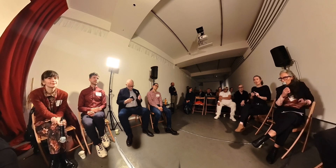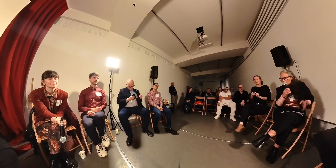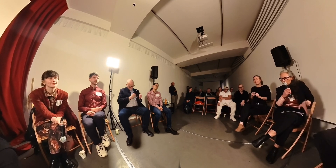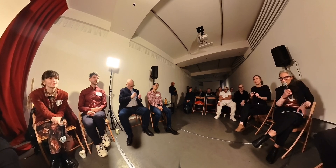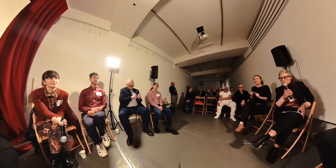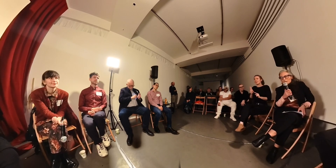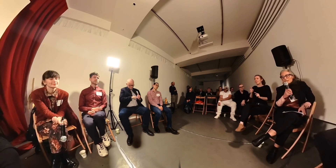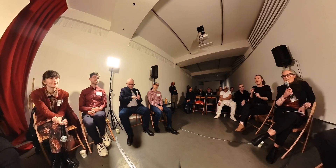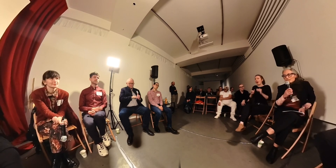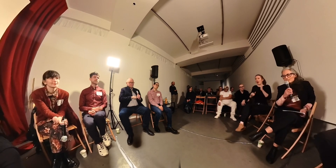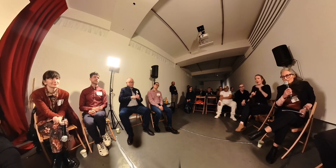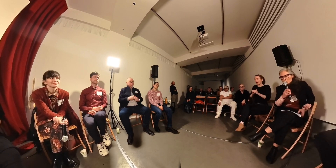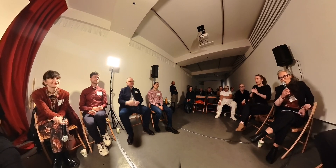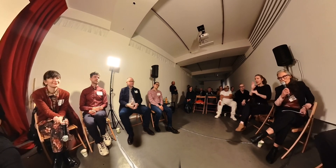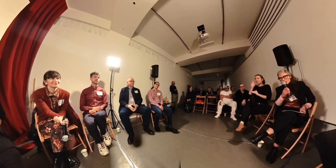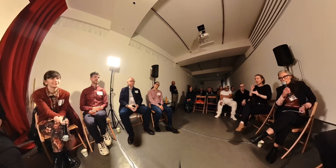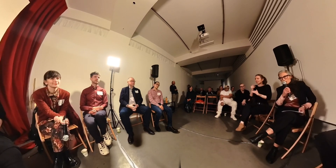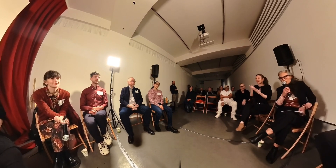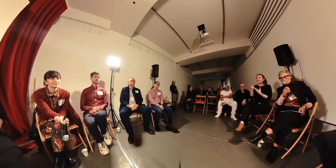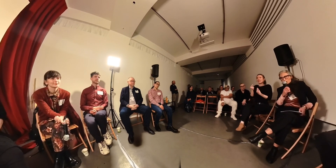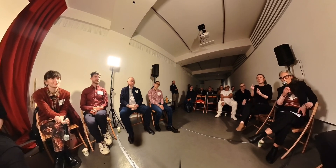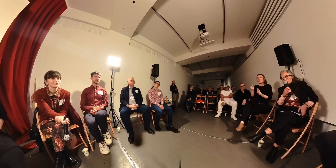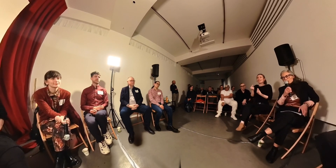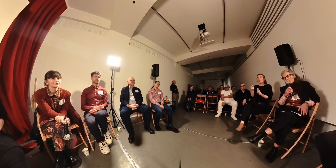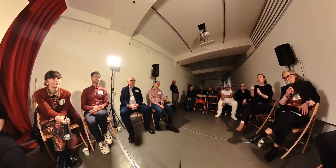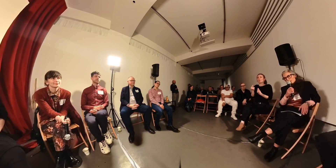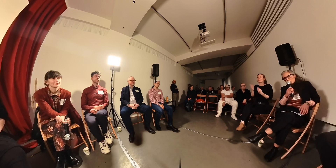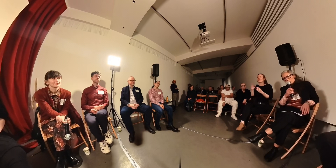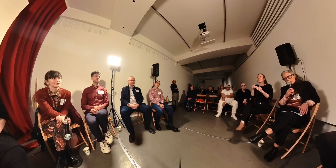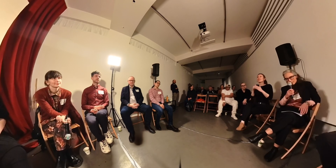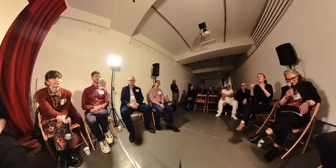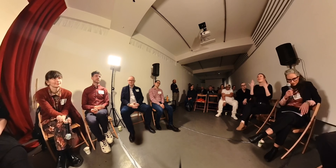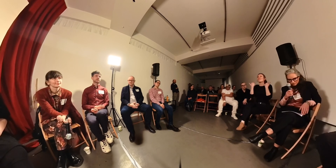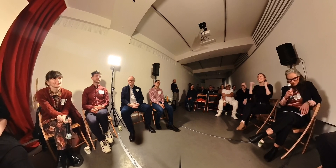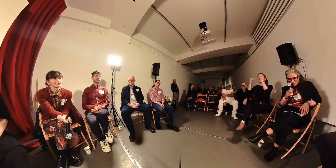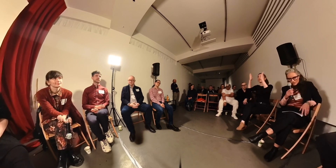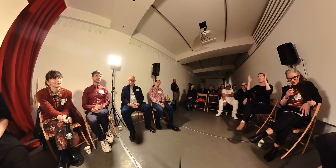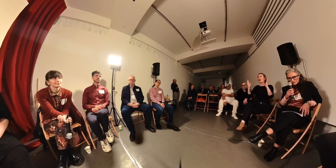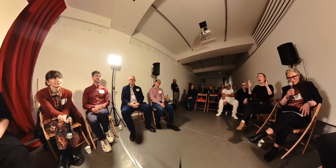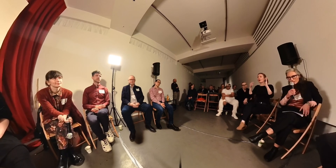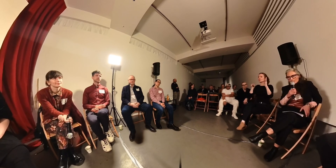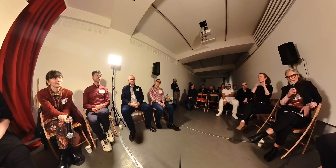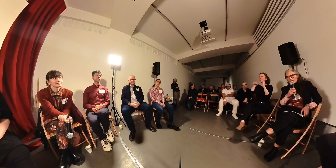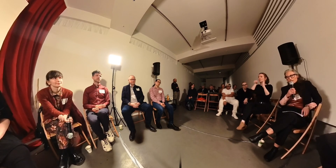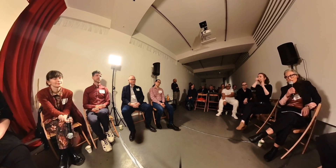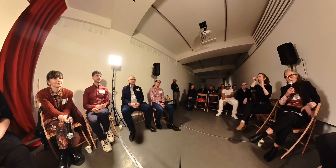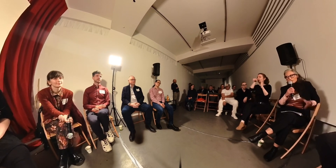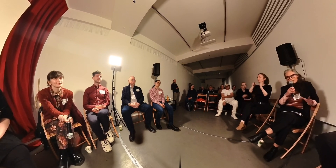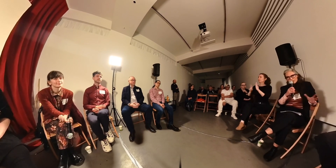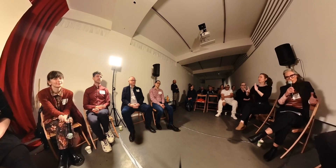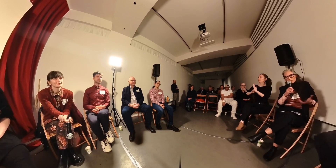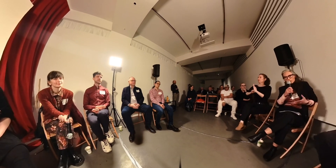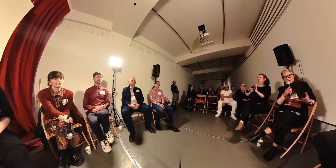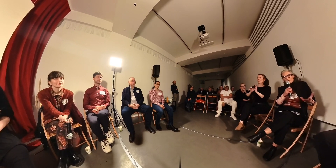na to jenom 7 minut. Vlastně tou nádhernou vilou funkcionalistickou a je to teda